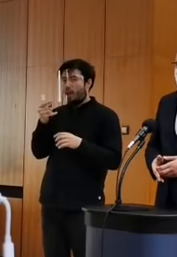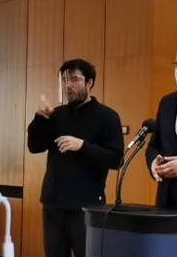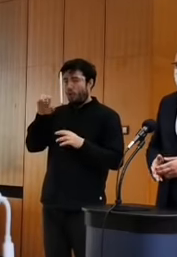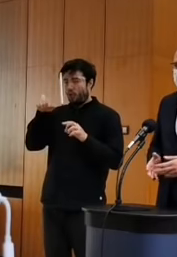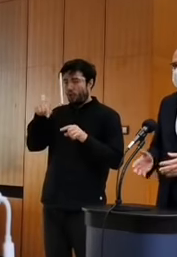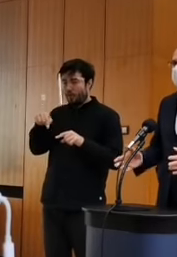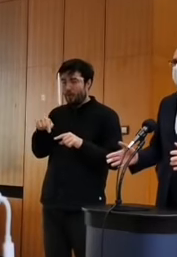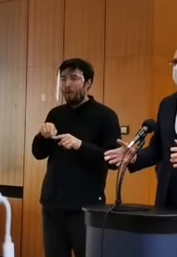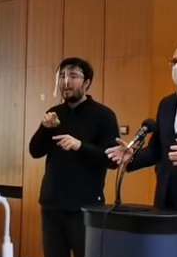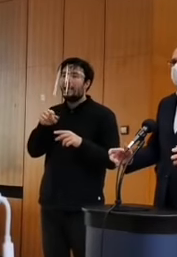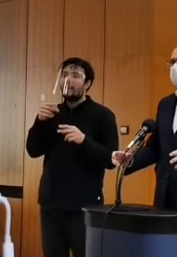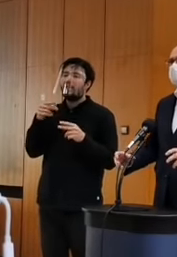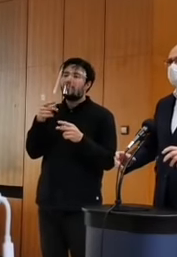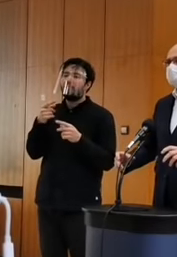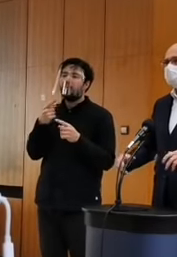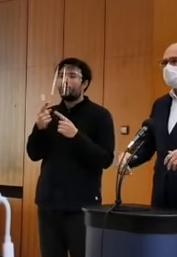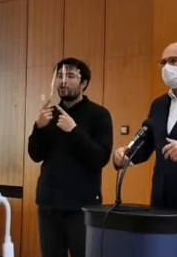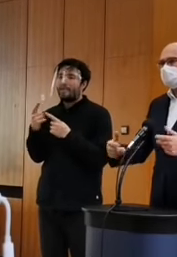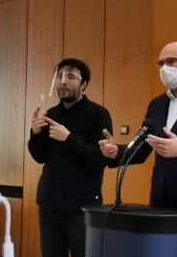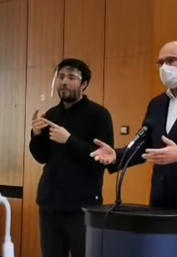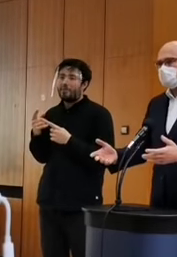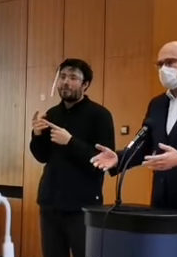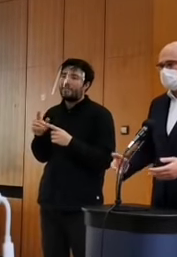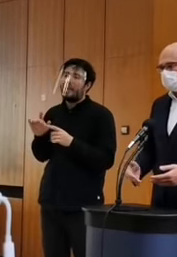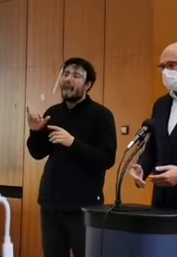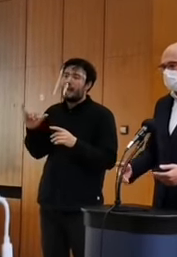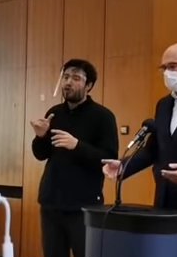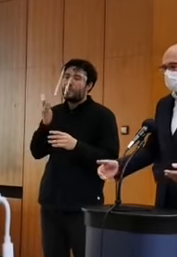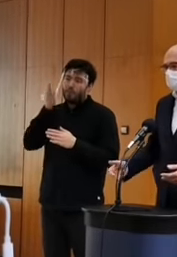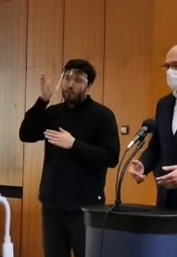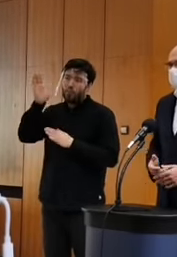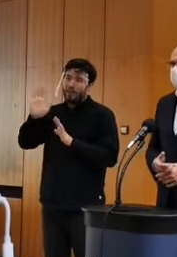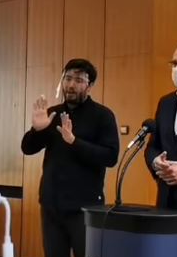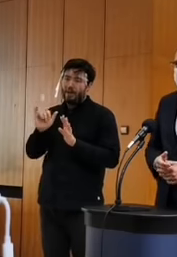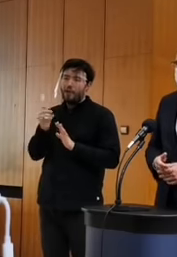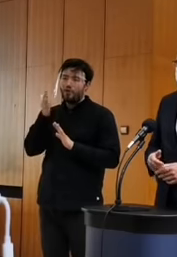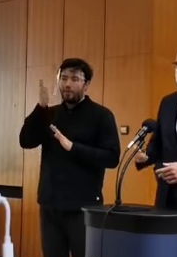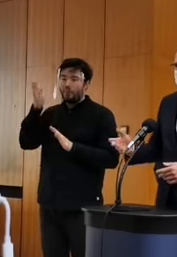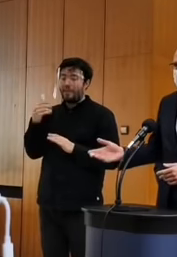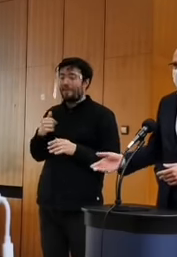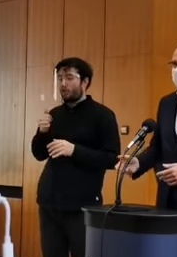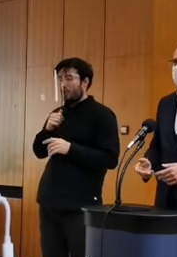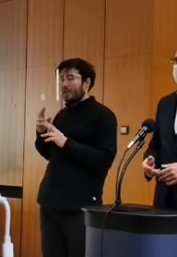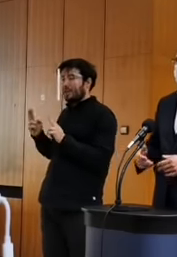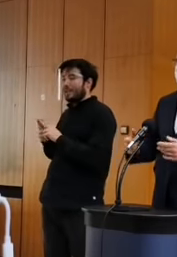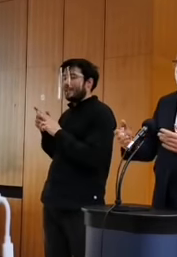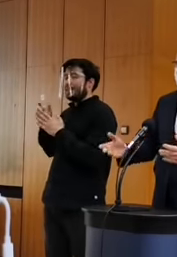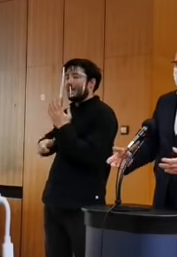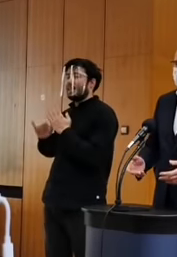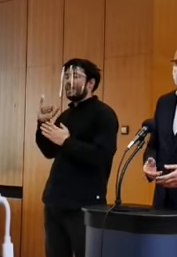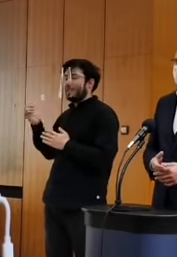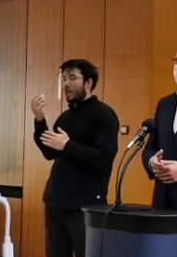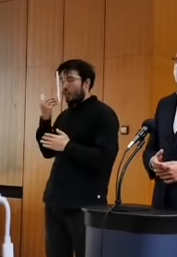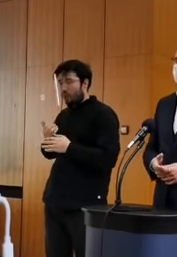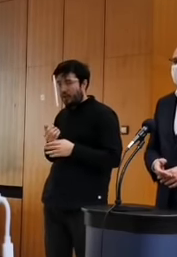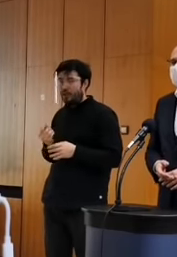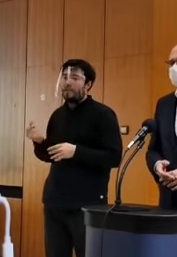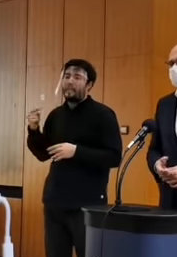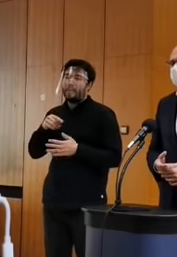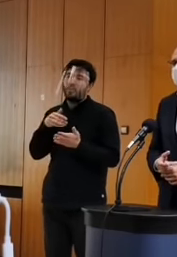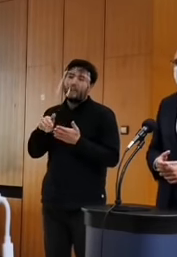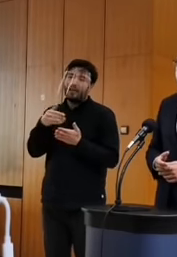a nejak tie rozhovory, vlastne ešte k ním len dojde. My sme sa včera stretli so stranou Za ľudí, čakajú nás ďalšie